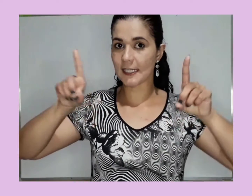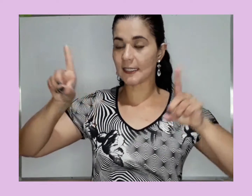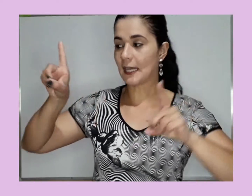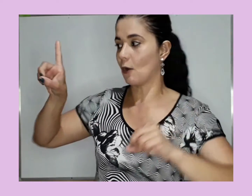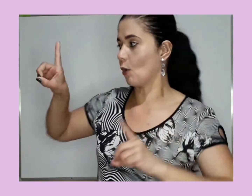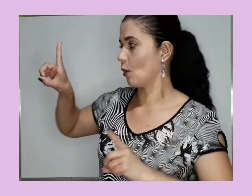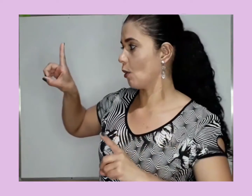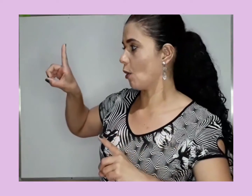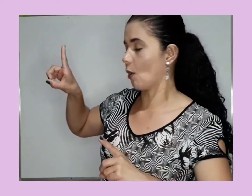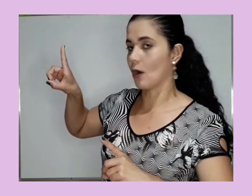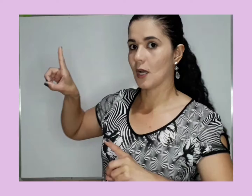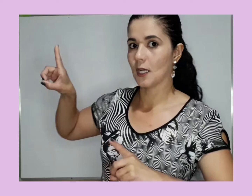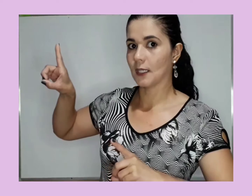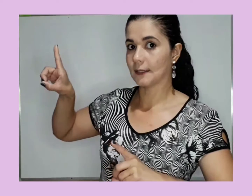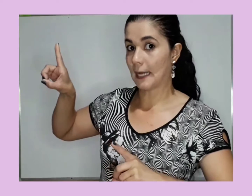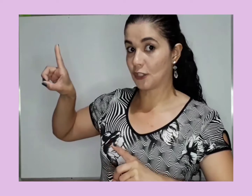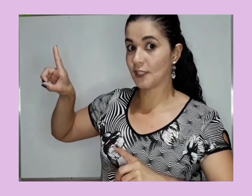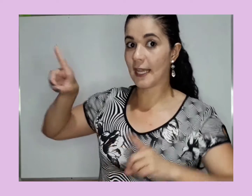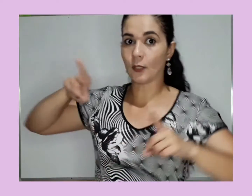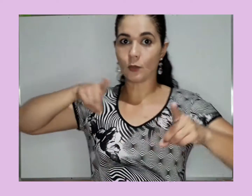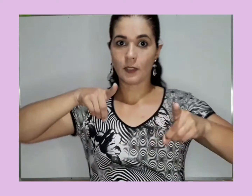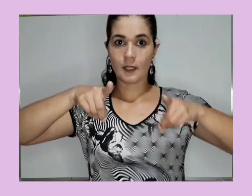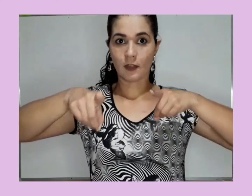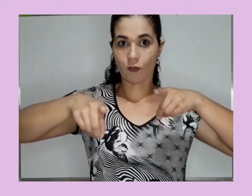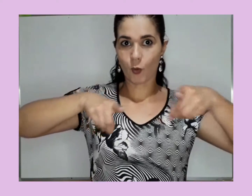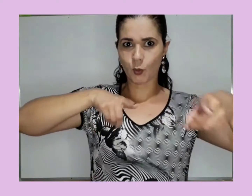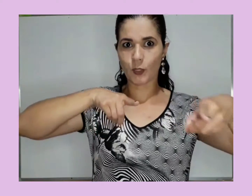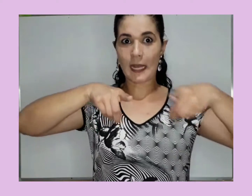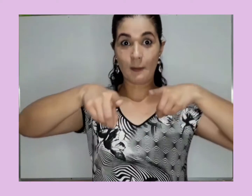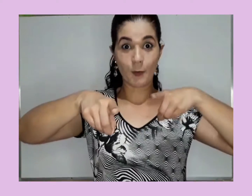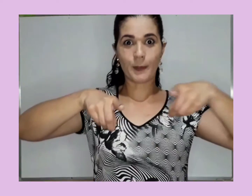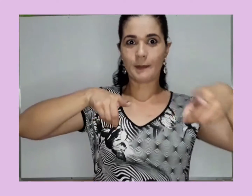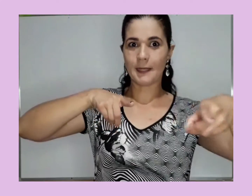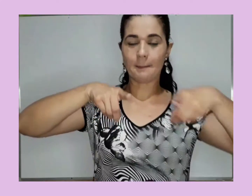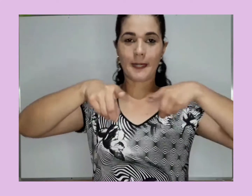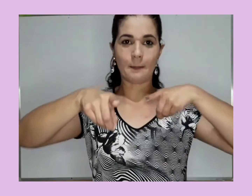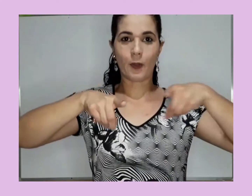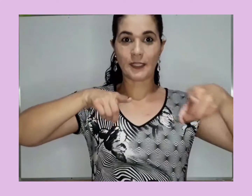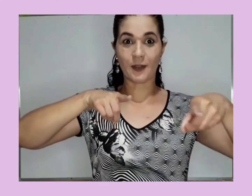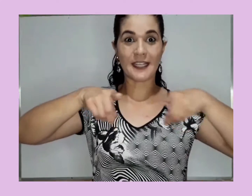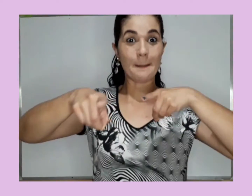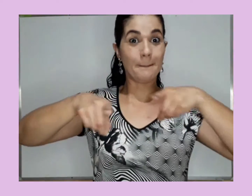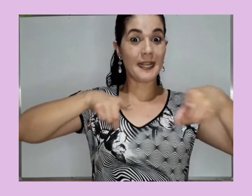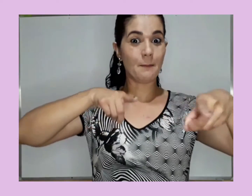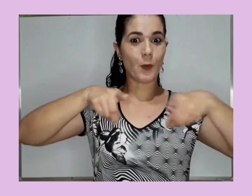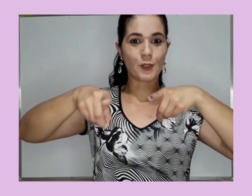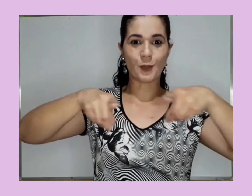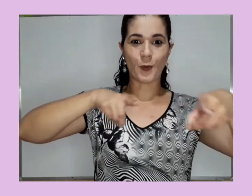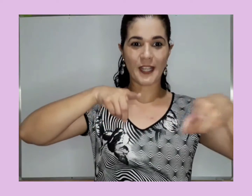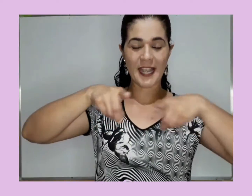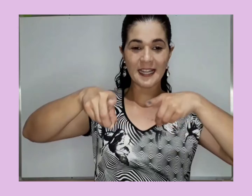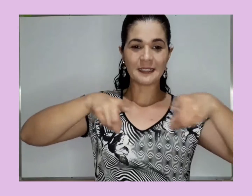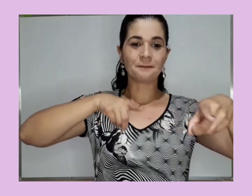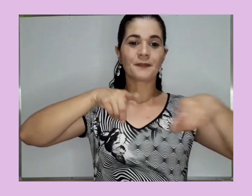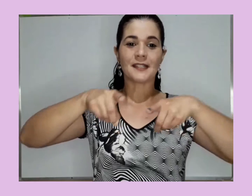tá? Ó, tá? De dedo. Vou cutucar lá meu primo, minha prima, ó. Então, aqui é primos, ok? Tá